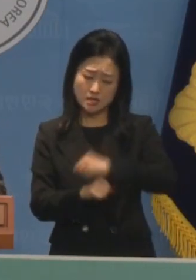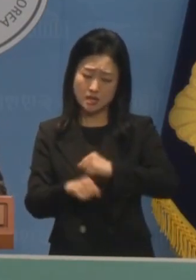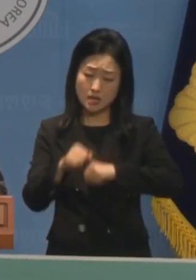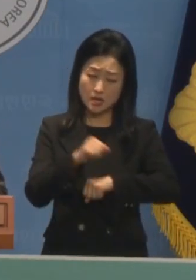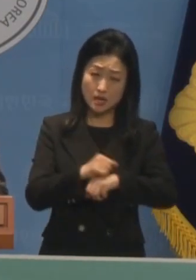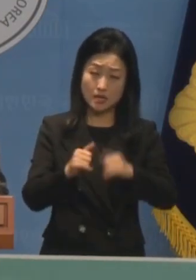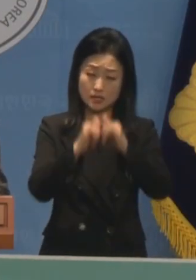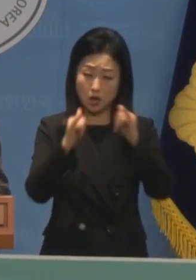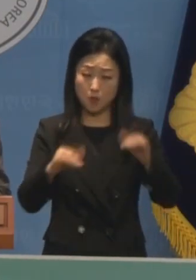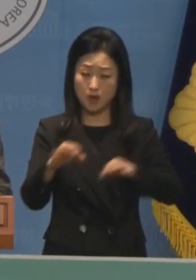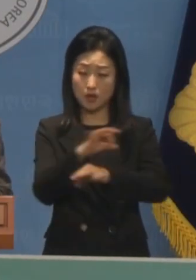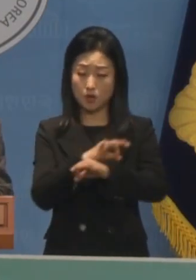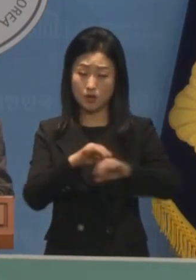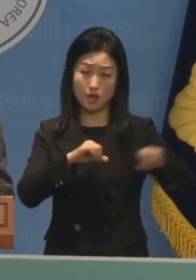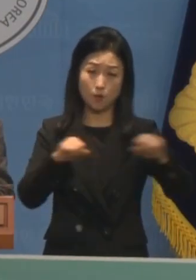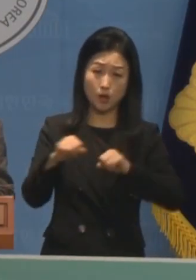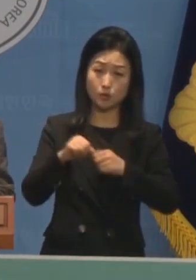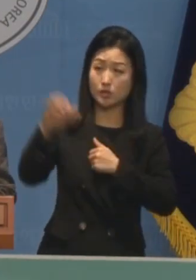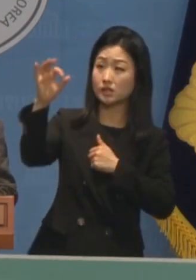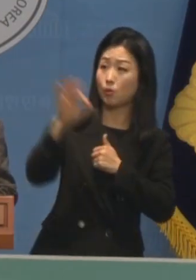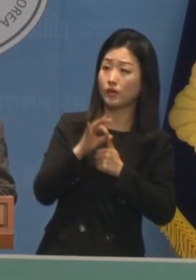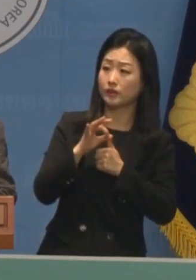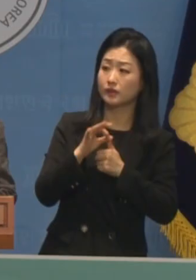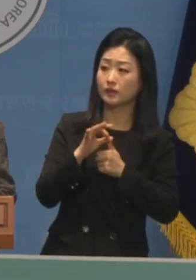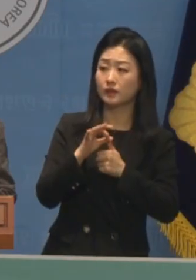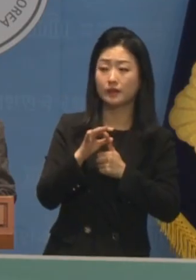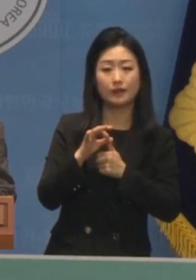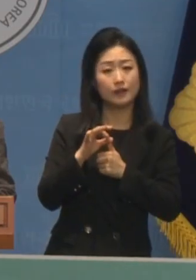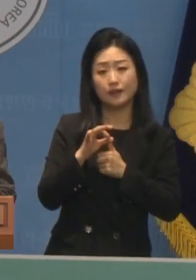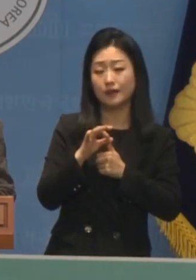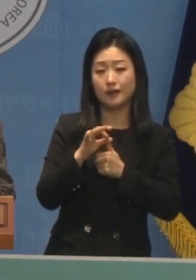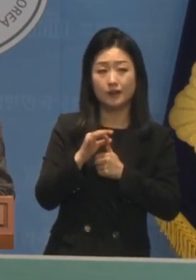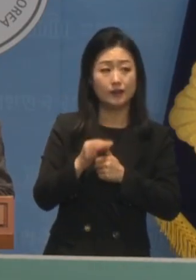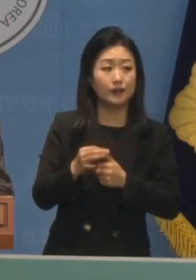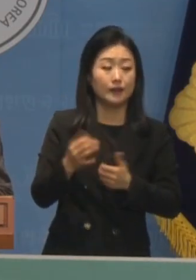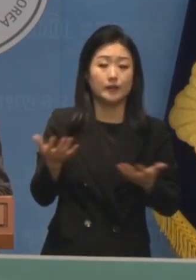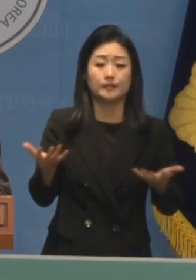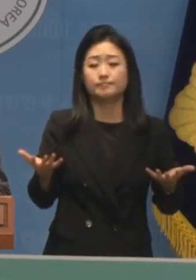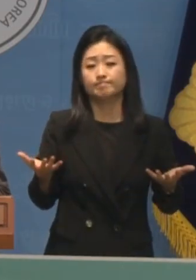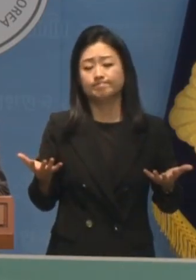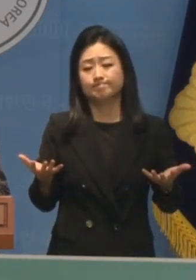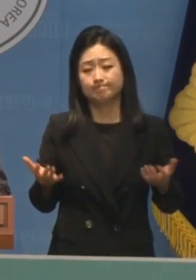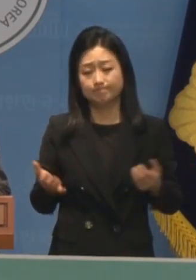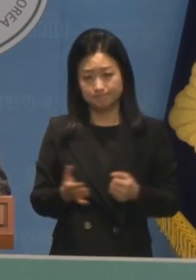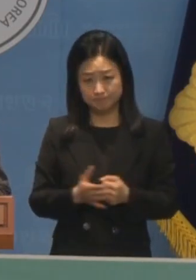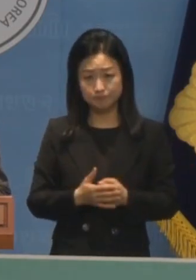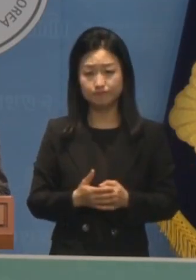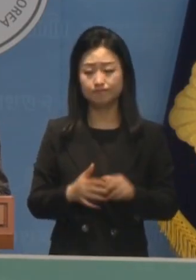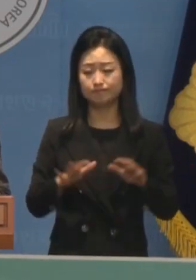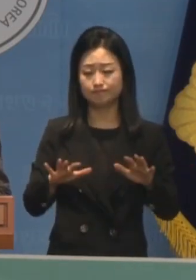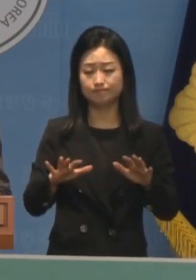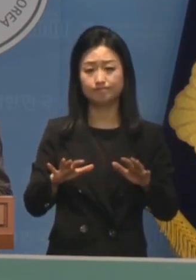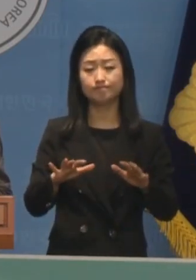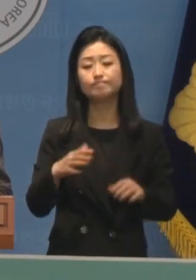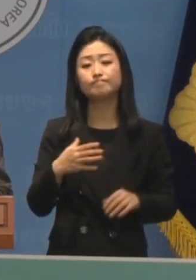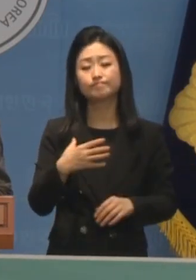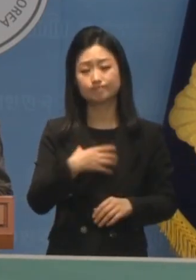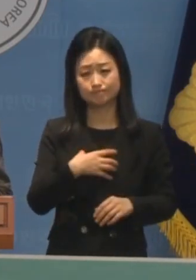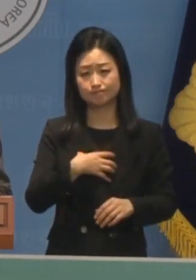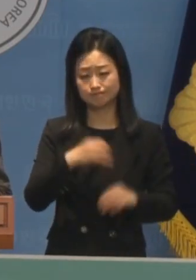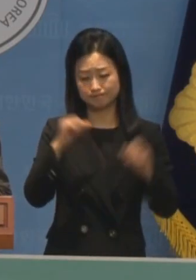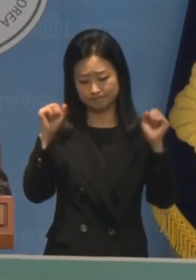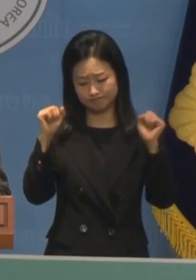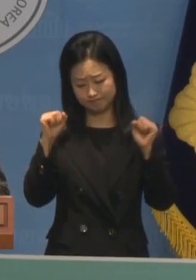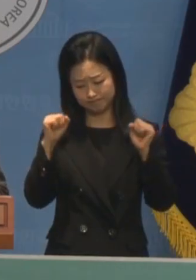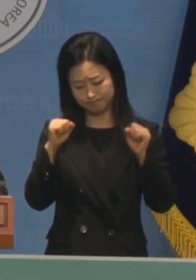경제 생태계 지원체계 역시 대안도 마련하지 못한 채 망가지고 붕괴되고